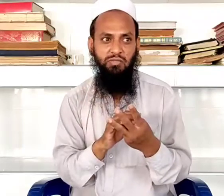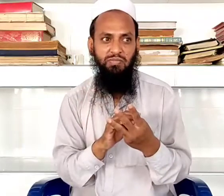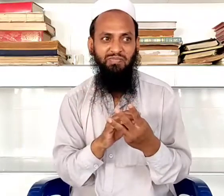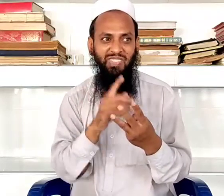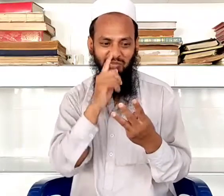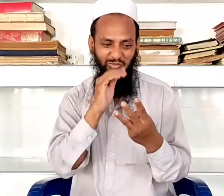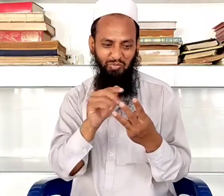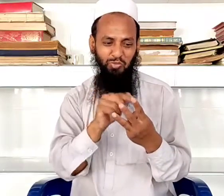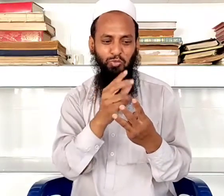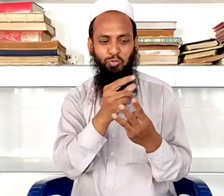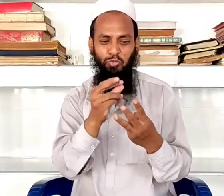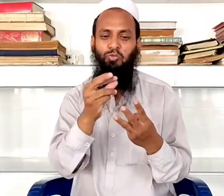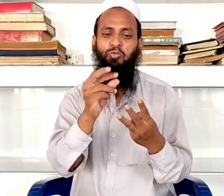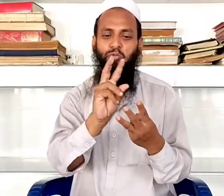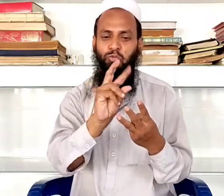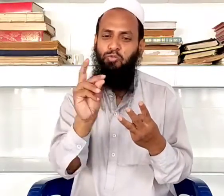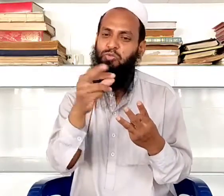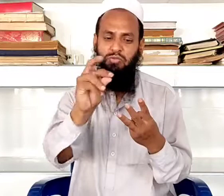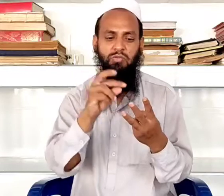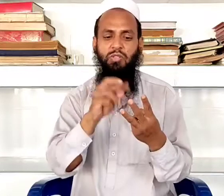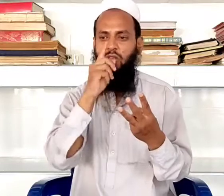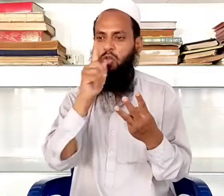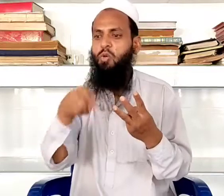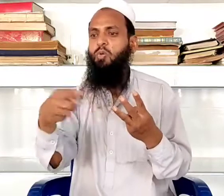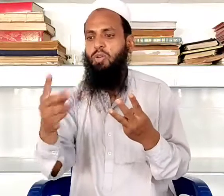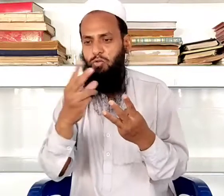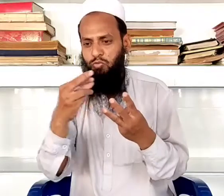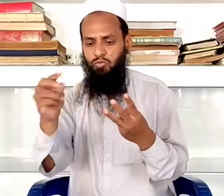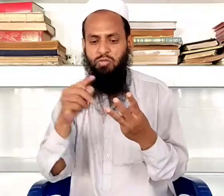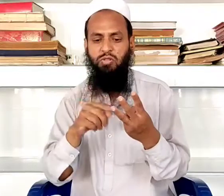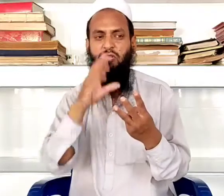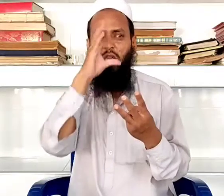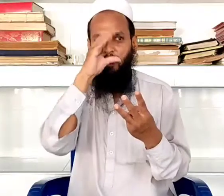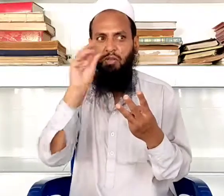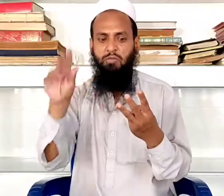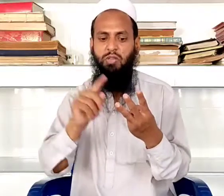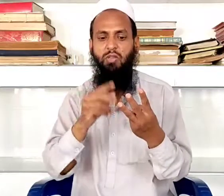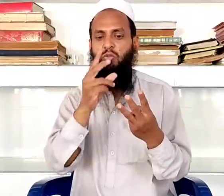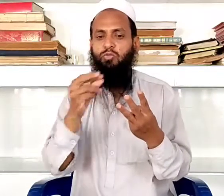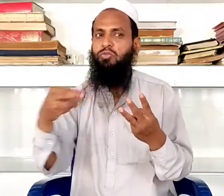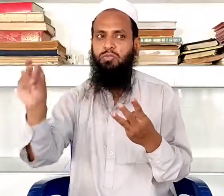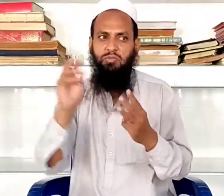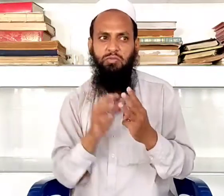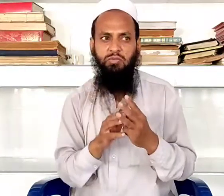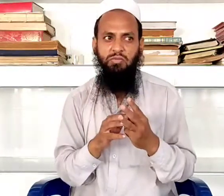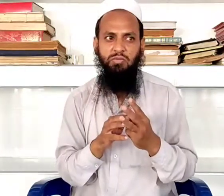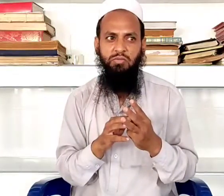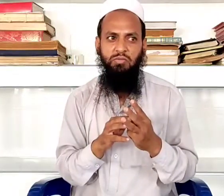है तो बाप और मां का हिस्सा शरीयत ने जो मुकर्रर किया है और सुधा से छठा हिस्सा रूसी को अल्लाह